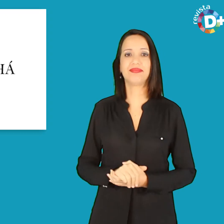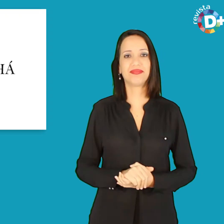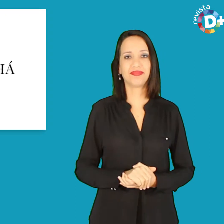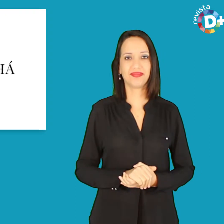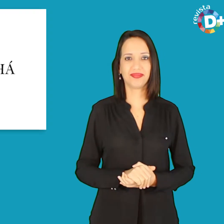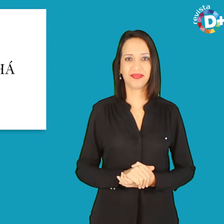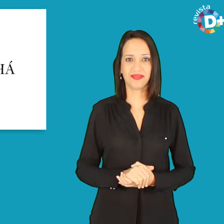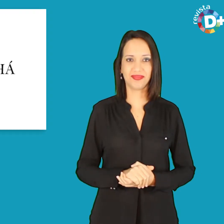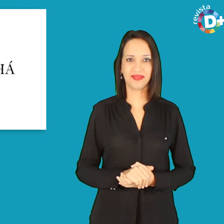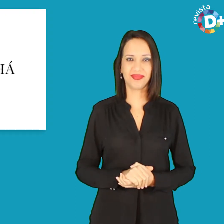Cerimônia do chá.